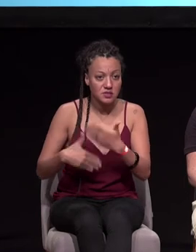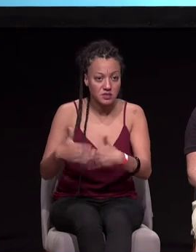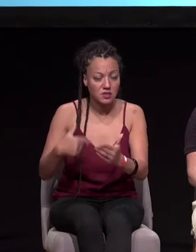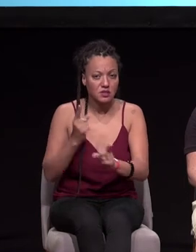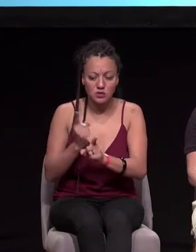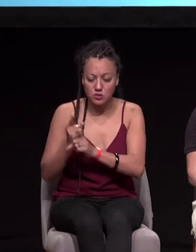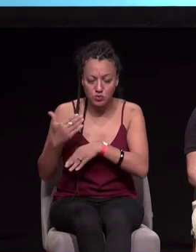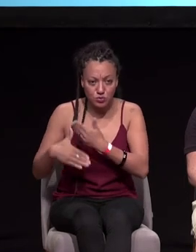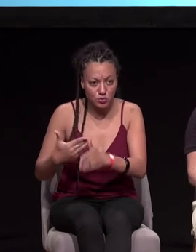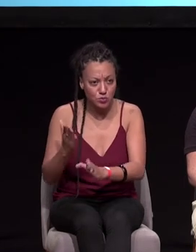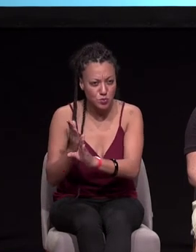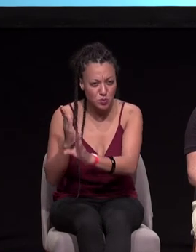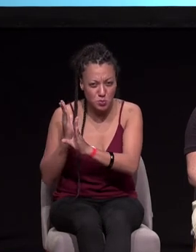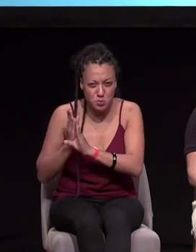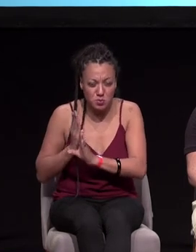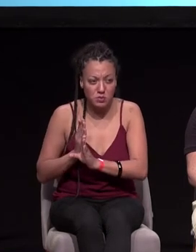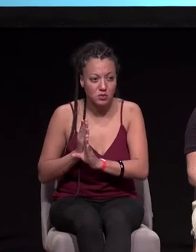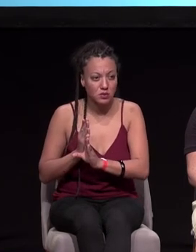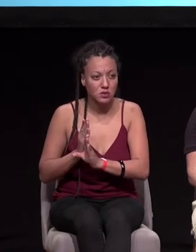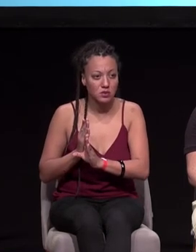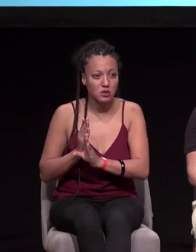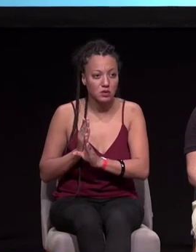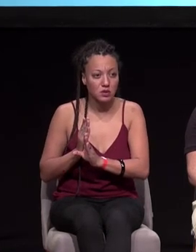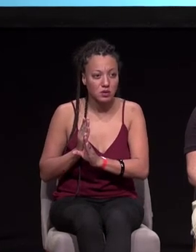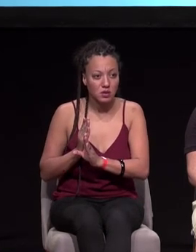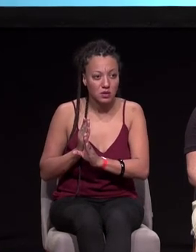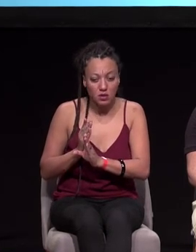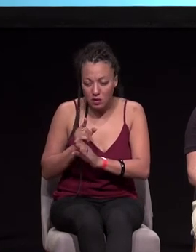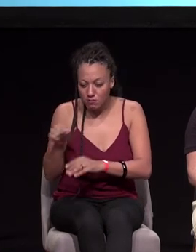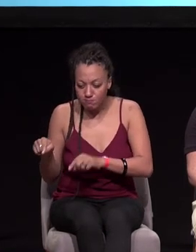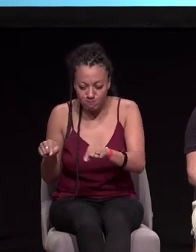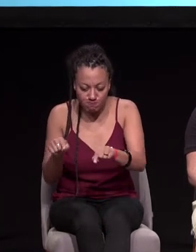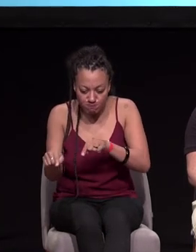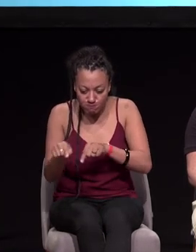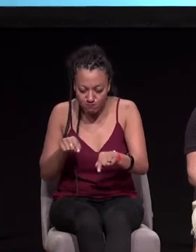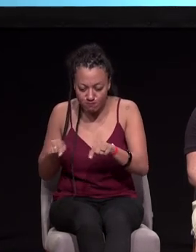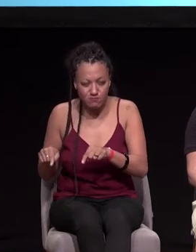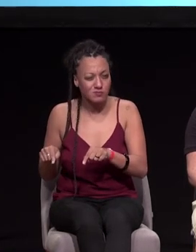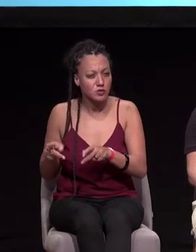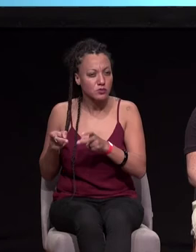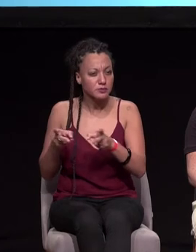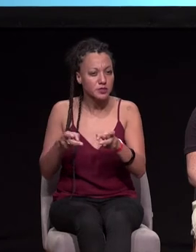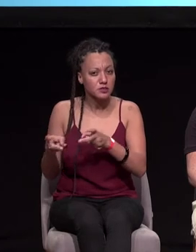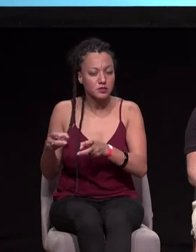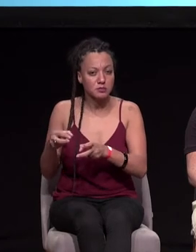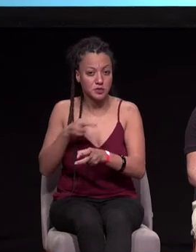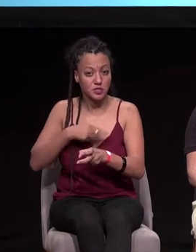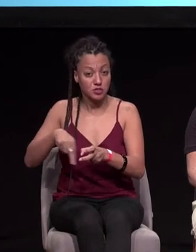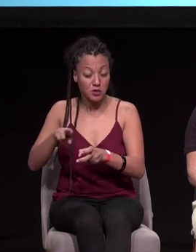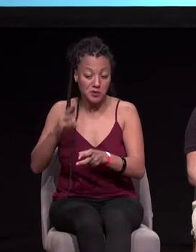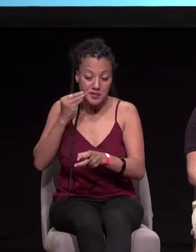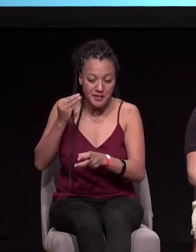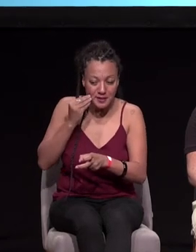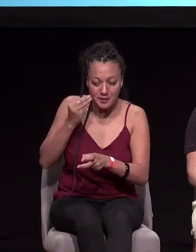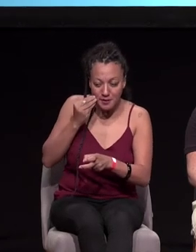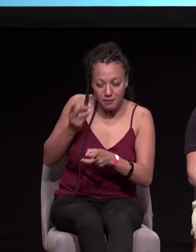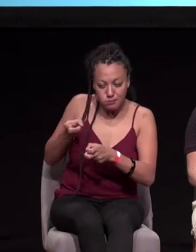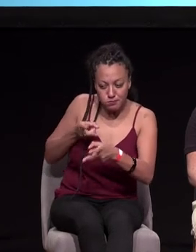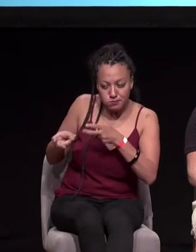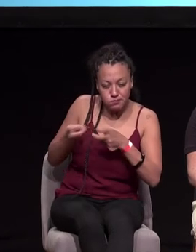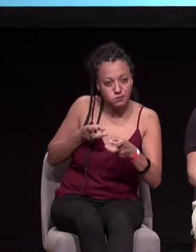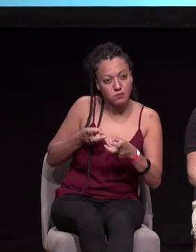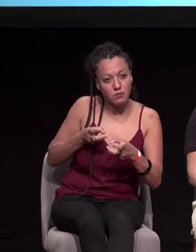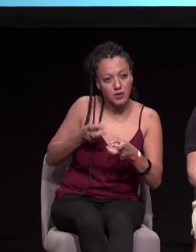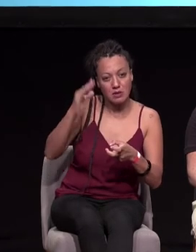descobrir essas nesses pontos articuladores dessa religiosidade e propomos uma interpretação né de um